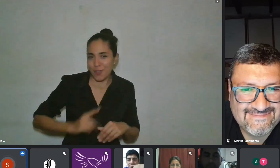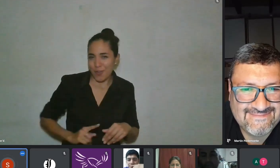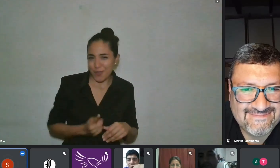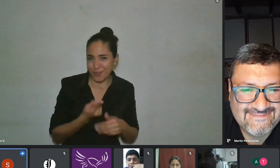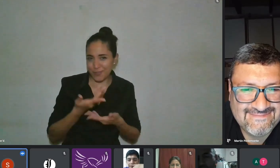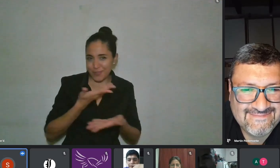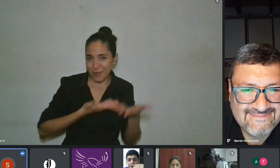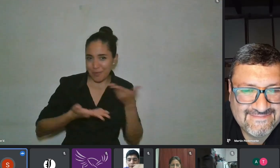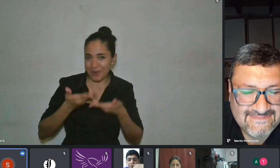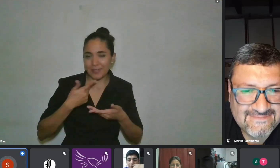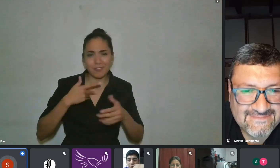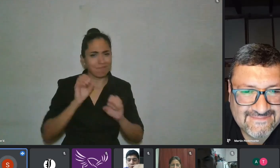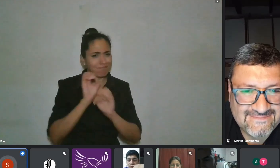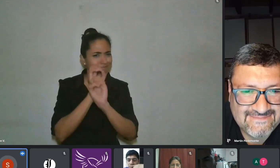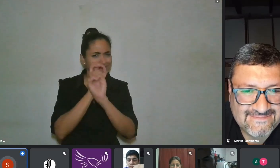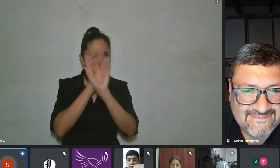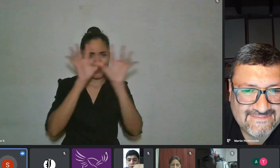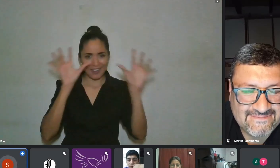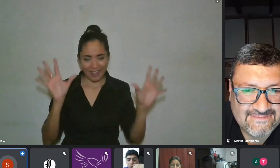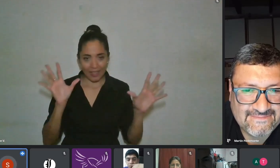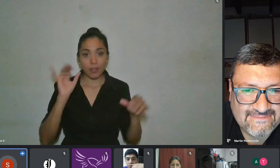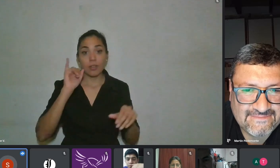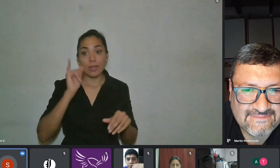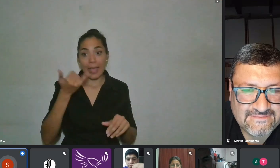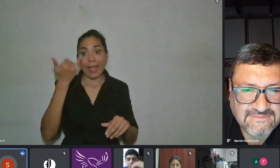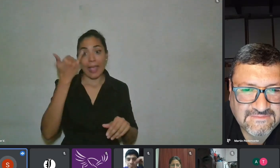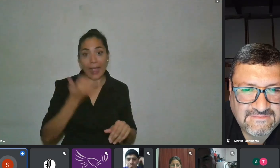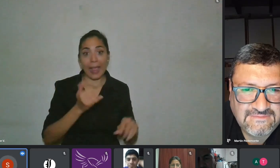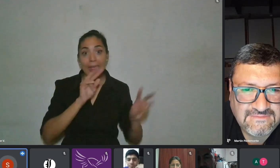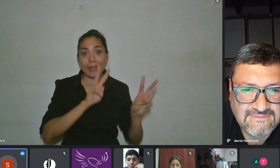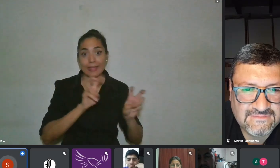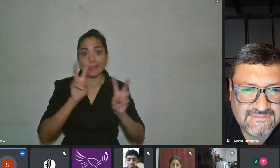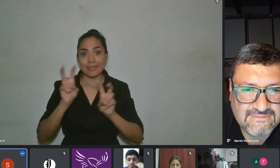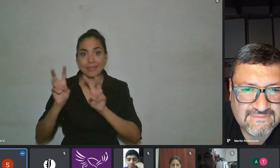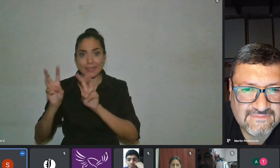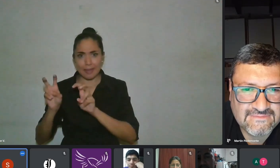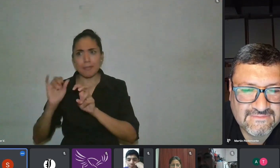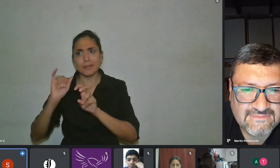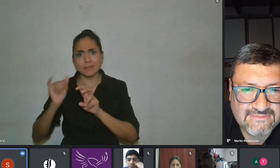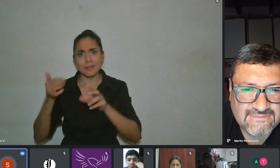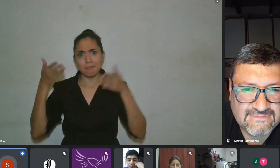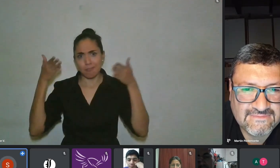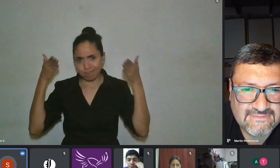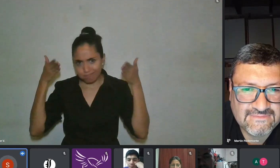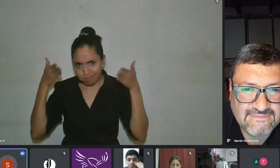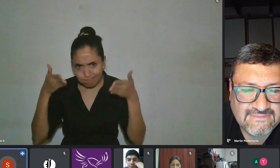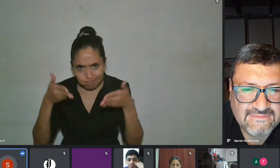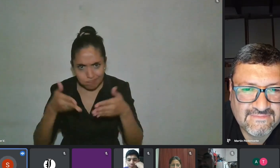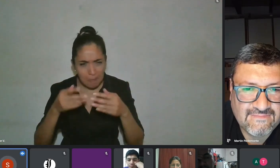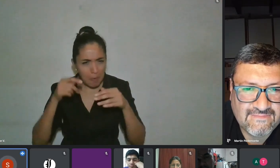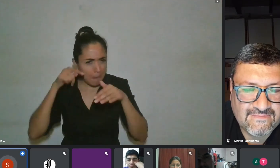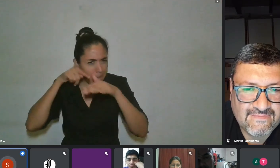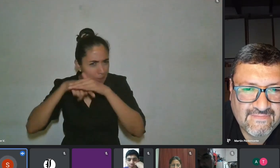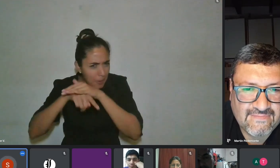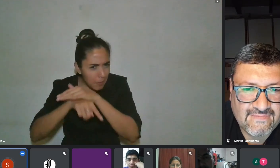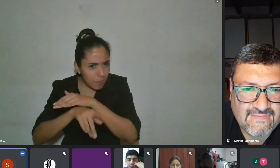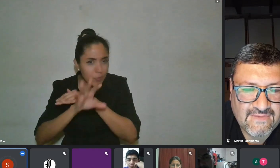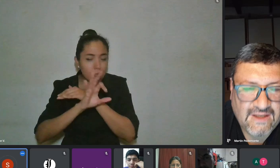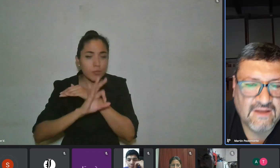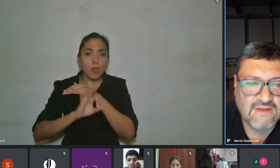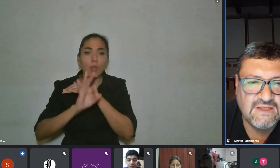clarito. Sí, hay temas que por ahí hay que tratar con más profundidad o objetivizarlos,